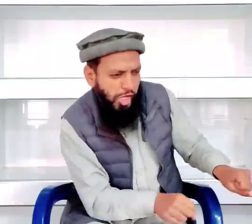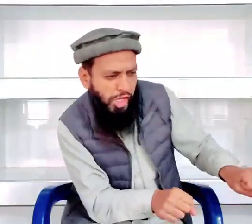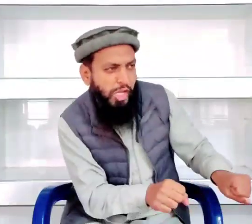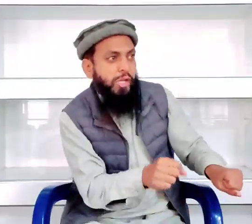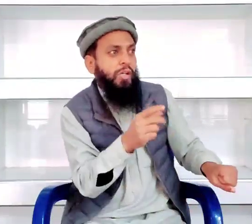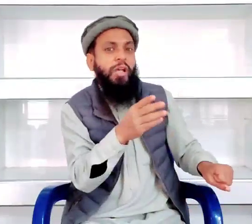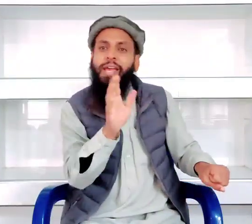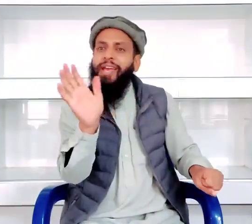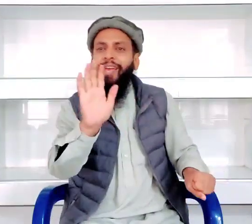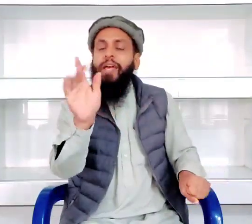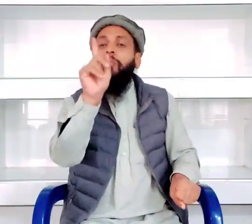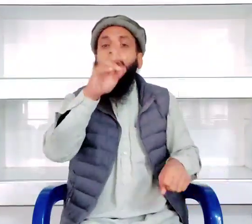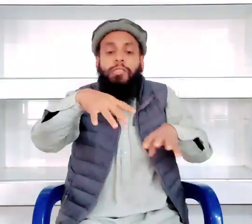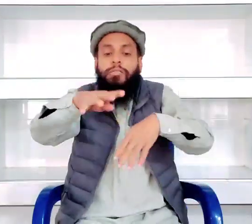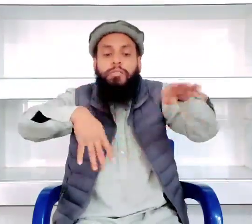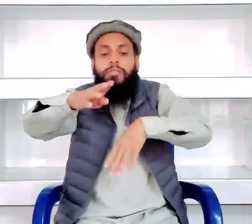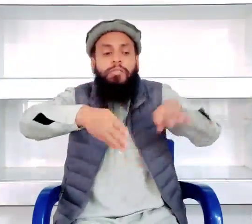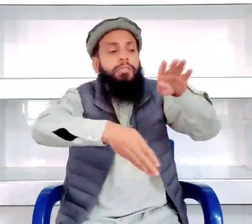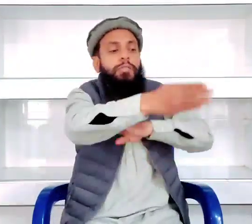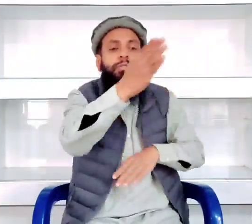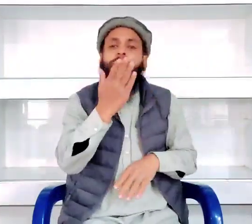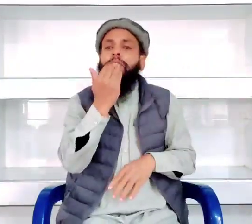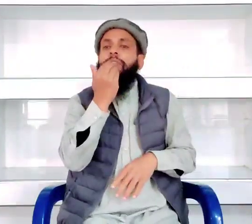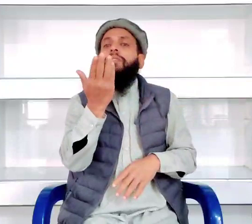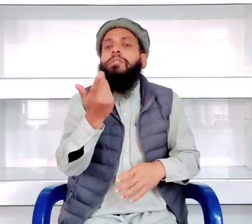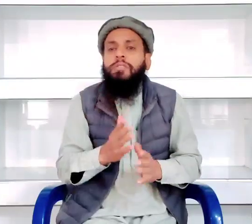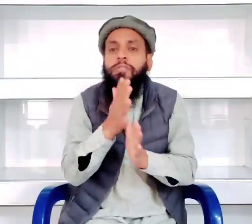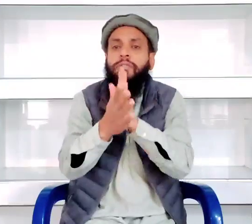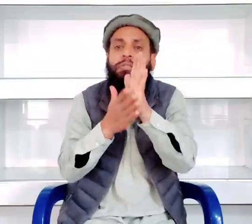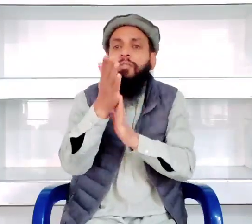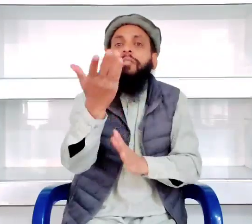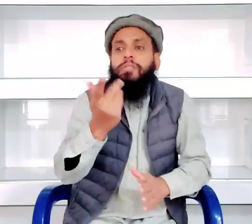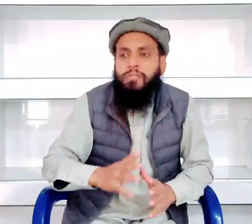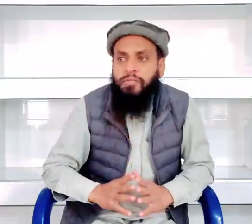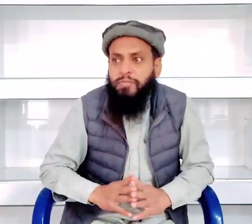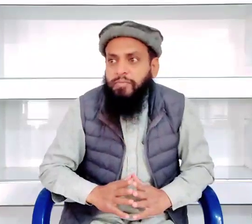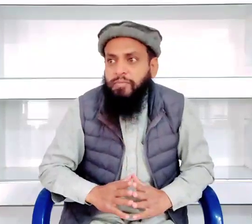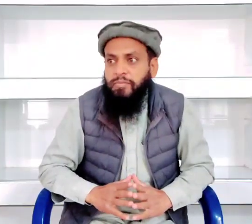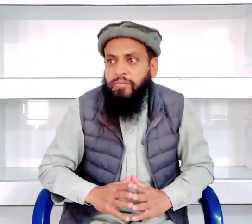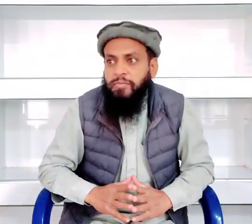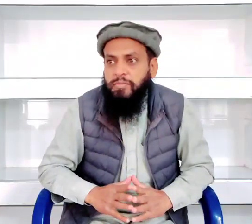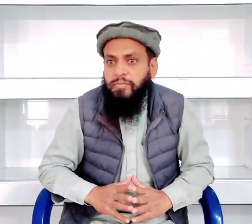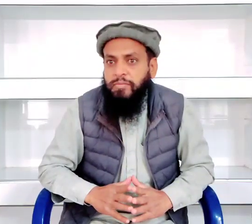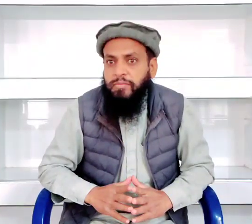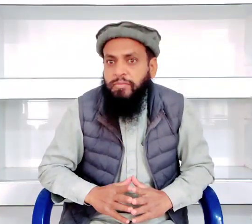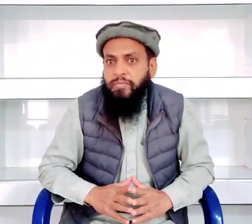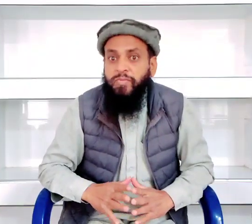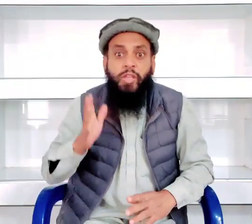پیغمبر صلی اللہ علیہ وسلم نے ارشاد فرمایا ایسا شخص ہے جو تمہیں دعا پڑھتا ہے